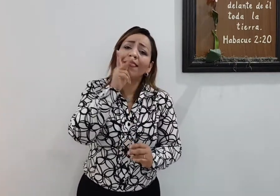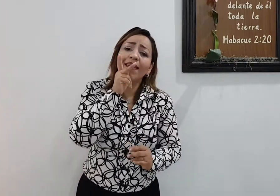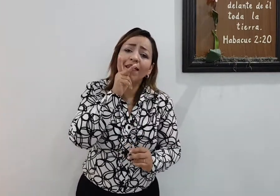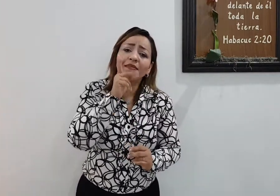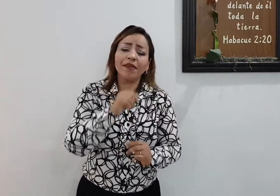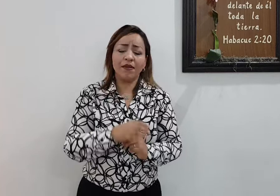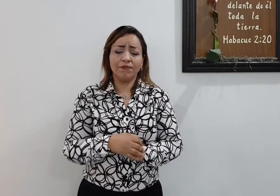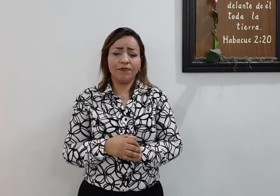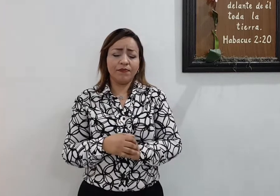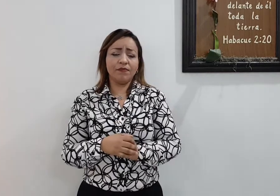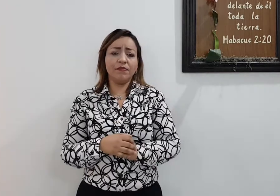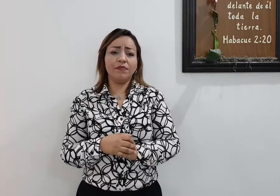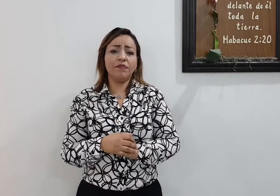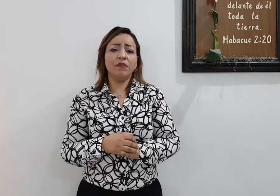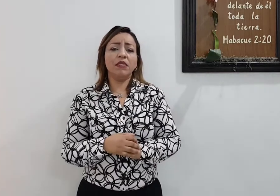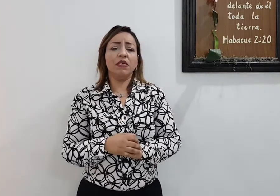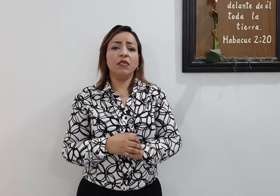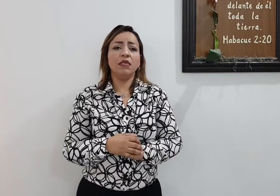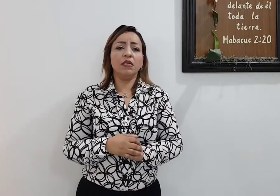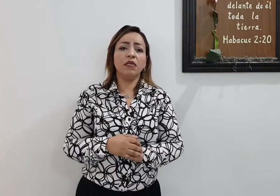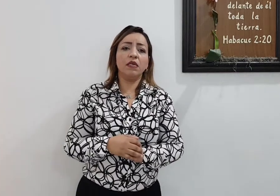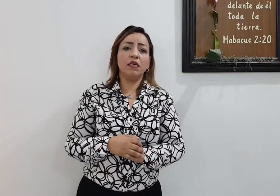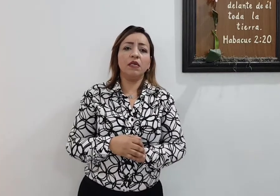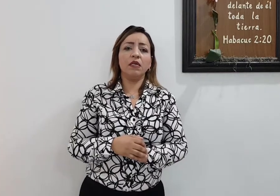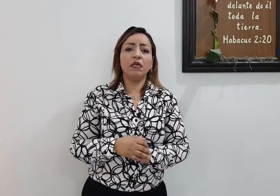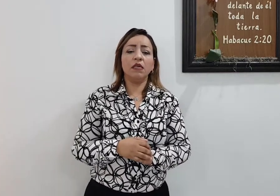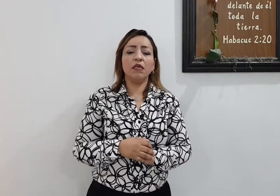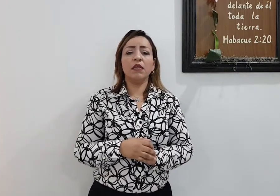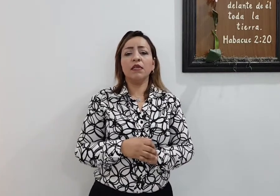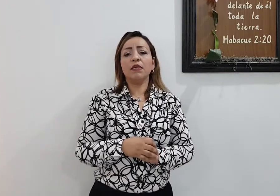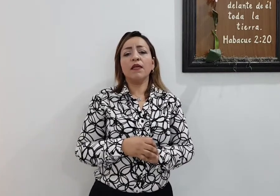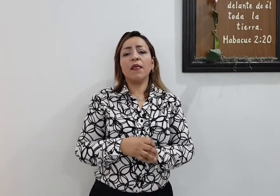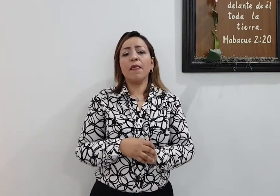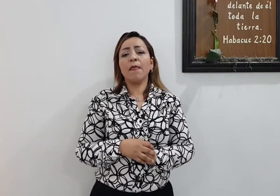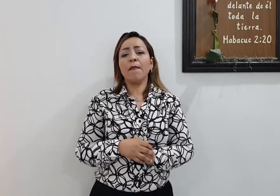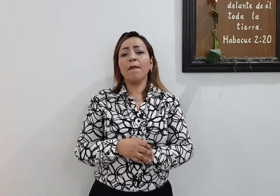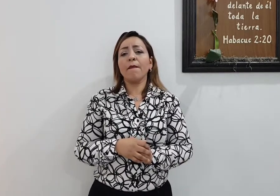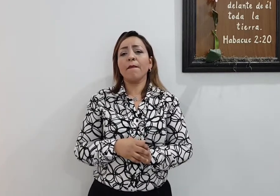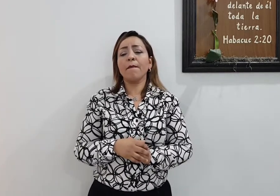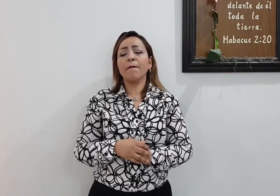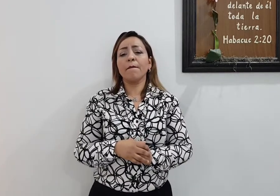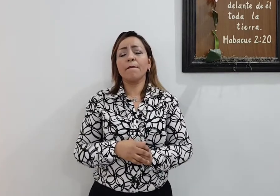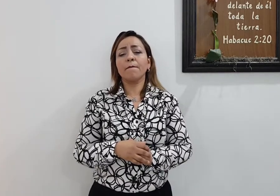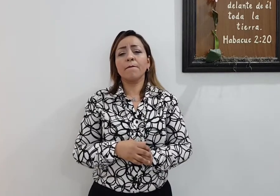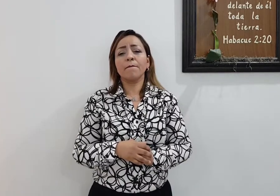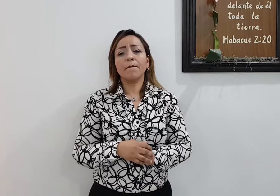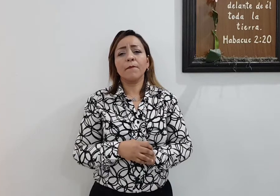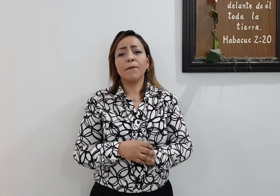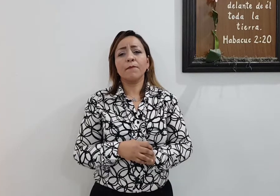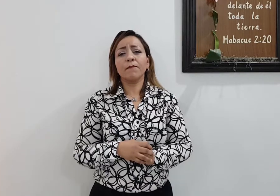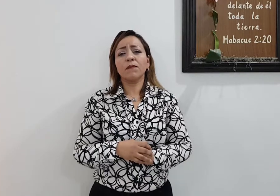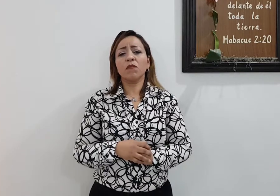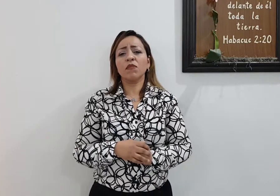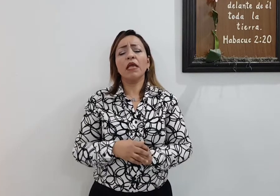Dios diciéndole, oh excelentísimo y Dios todopoderoso, que sí lo es, pero no quiso que le habláramos